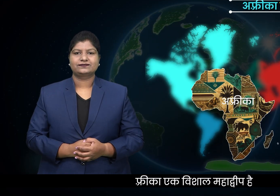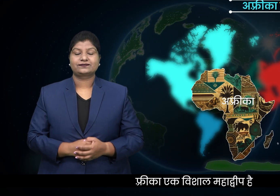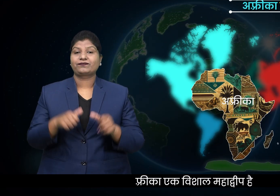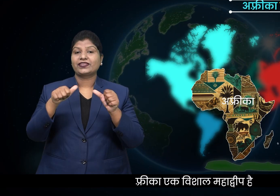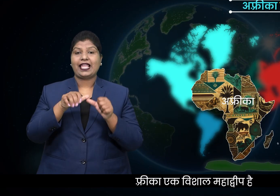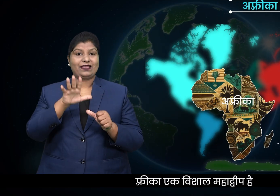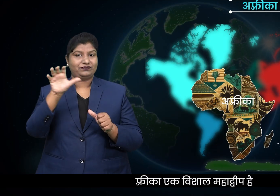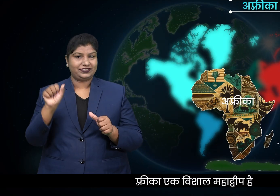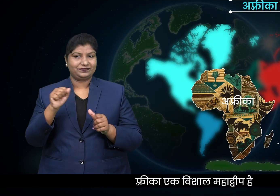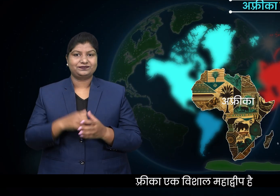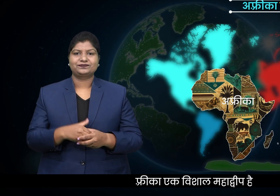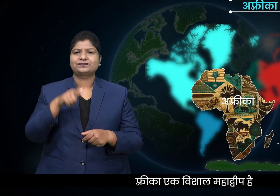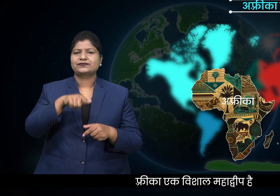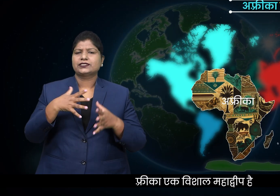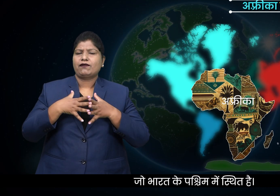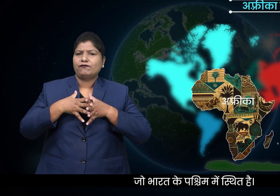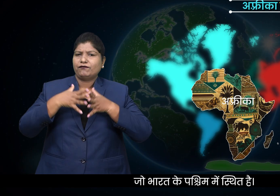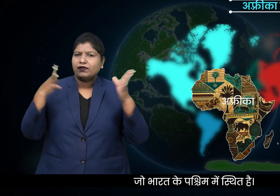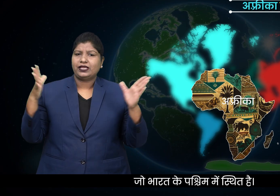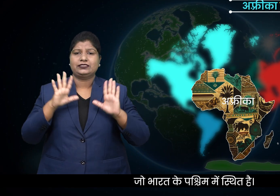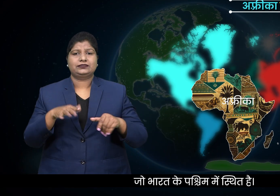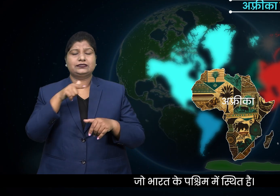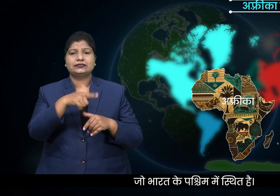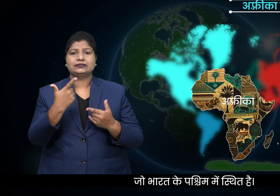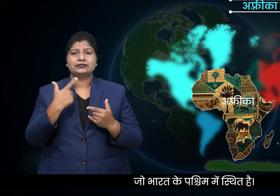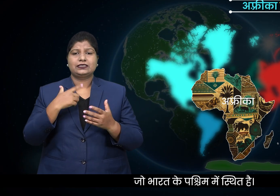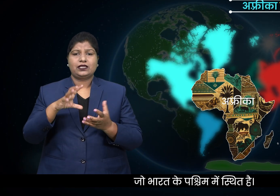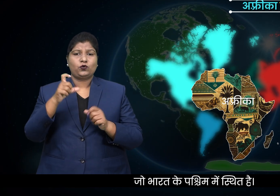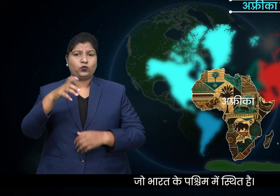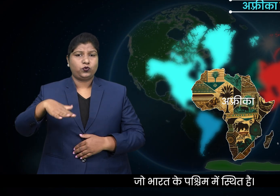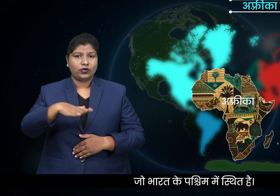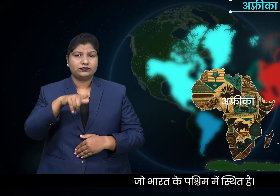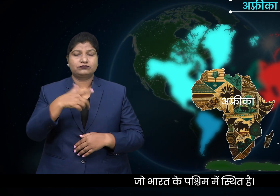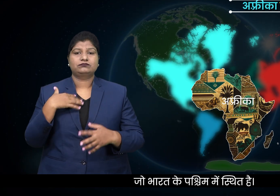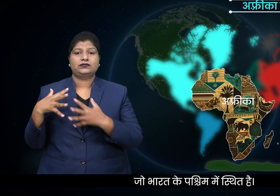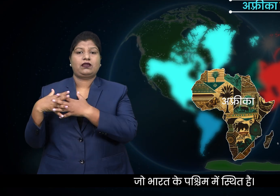अफ्रीका एक विशाल महाद्वीप है जो भारत के पश्चिम में स्थित है।